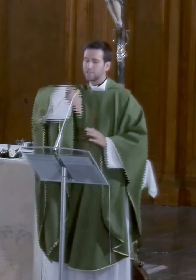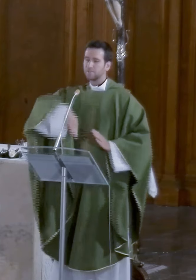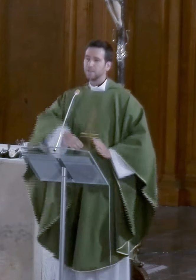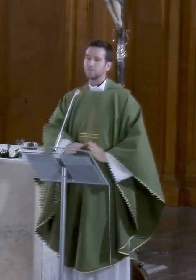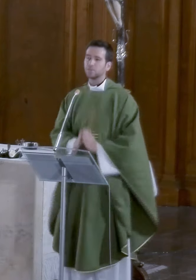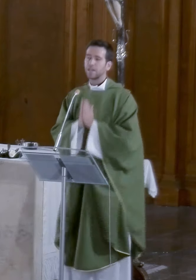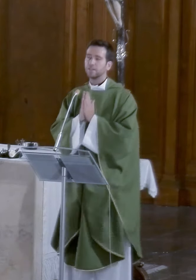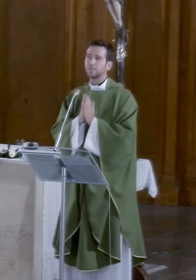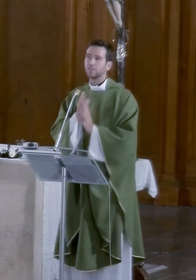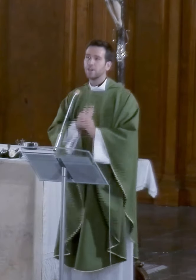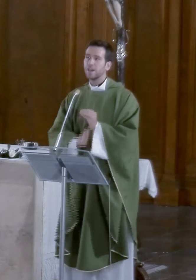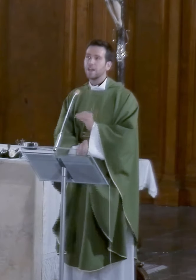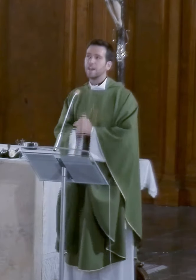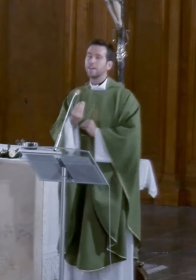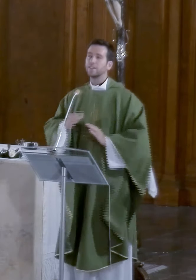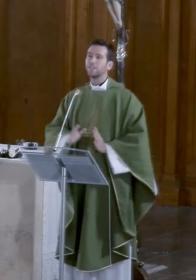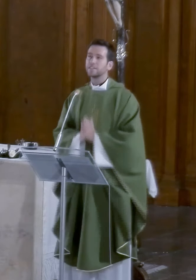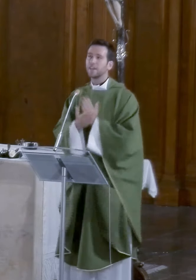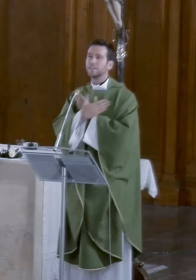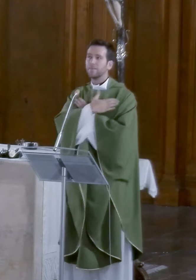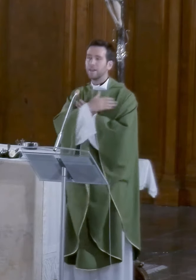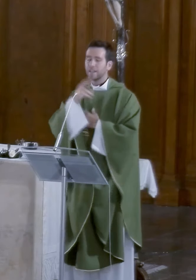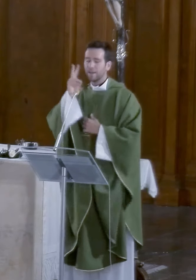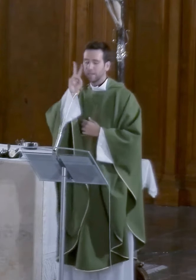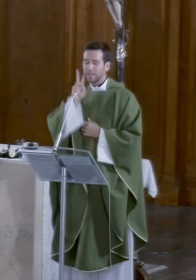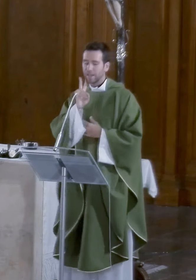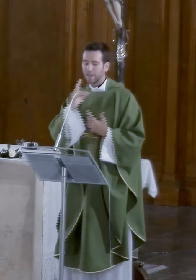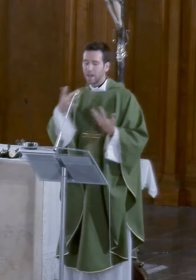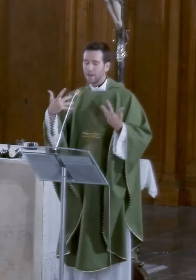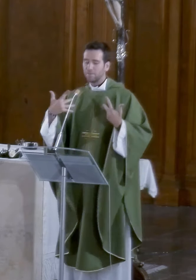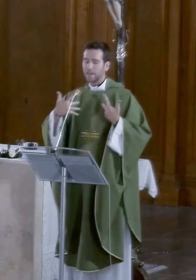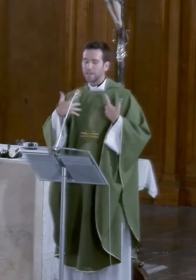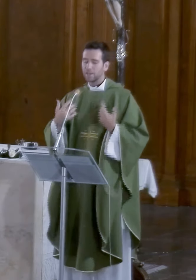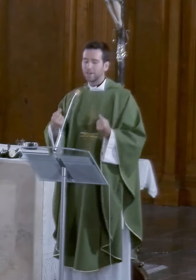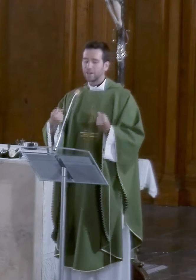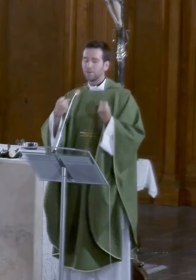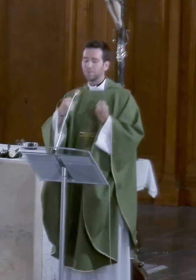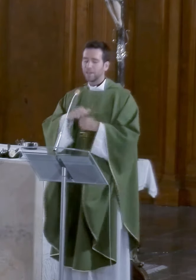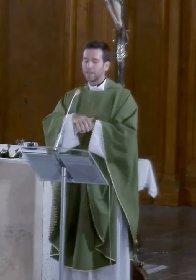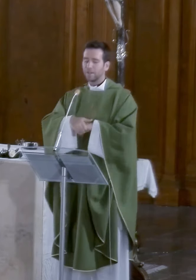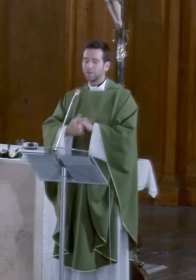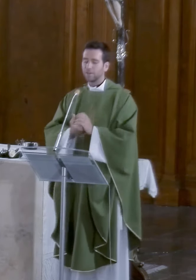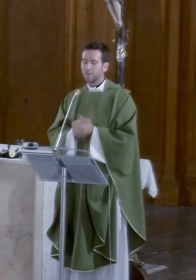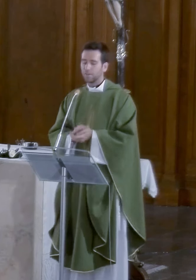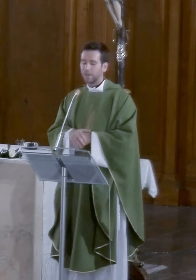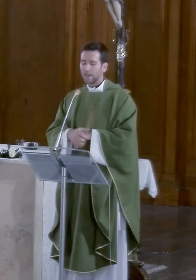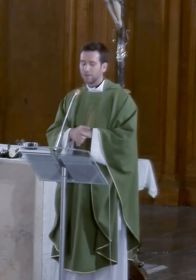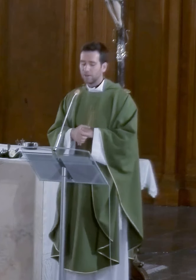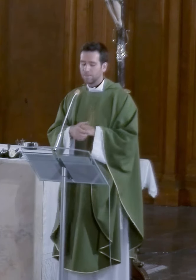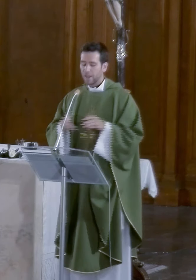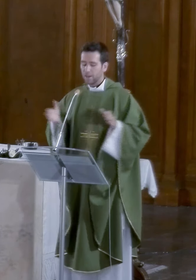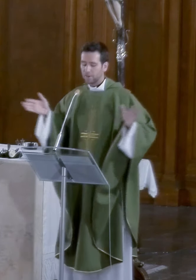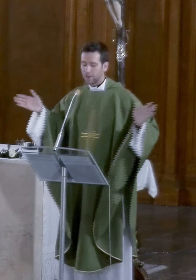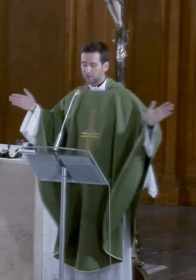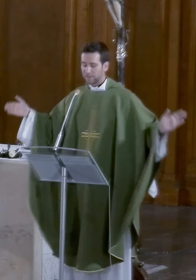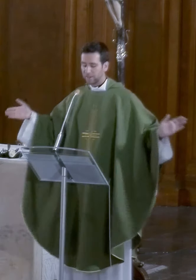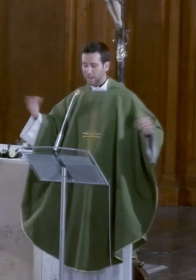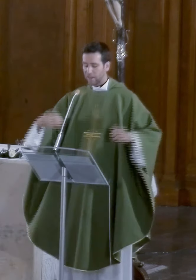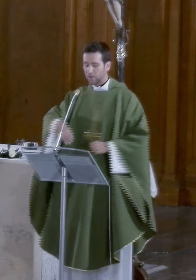del Espíritu Santo. Nació de Santa María Virgen, padeció bajo el poder de Poncio Pilato,